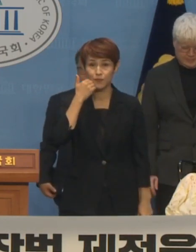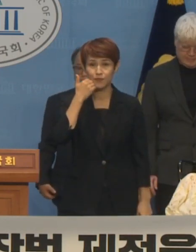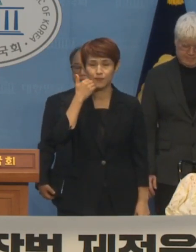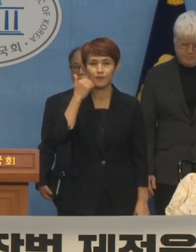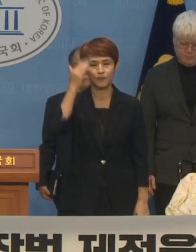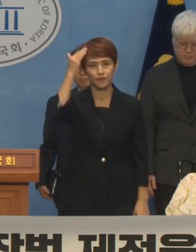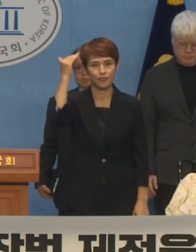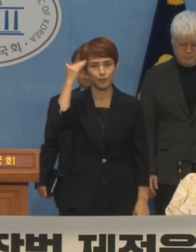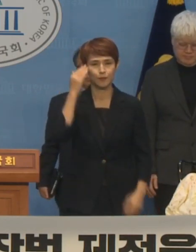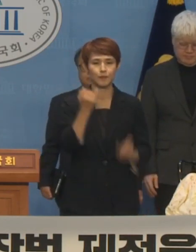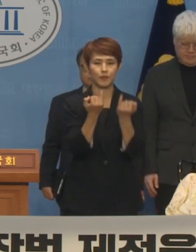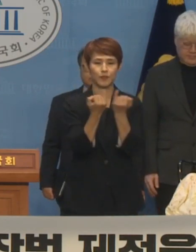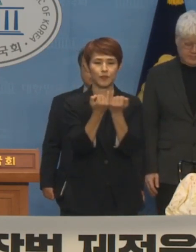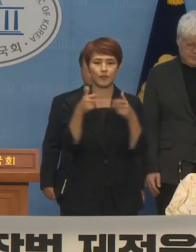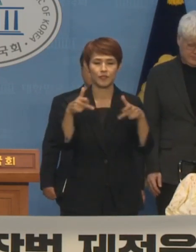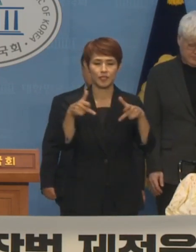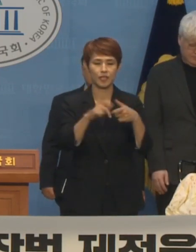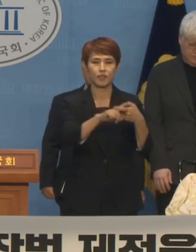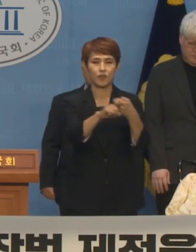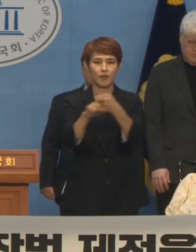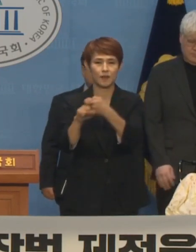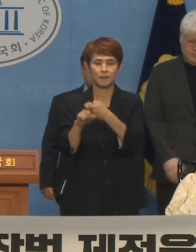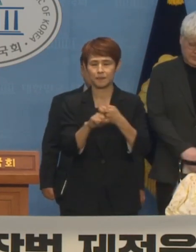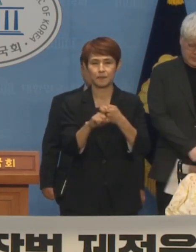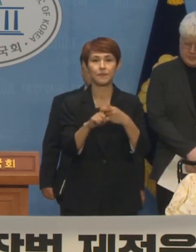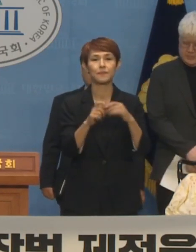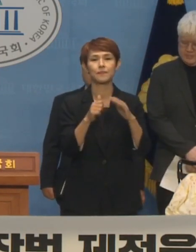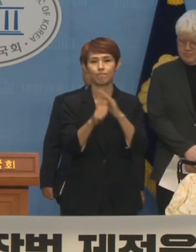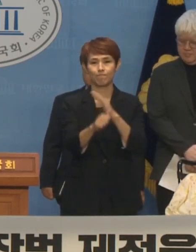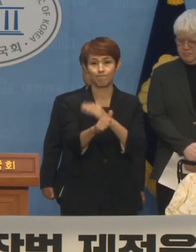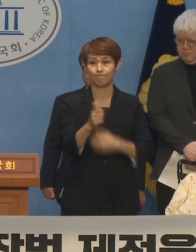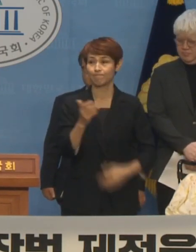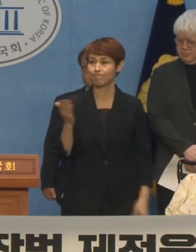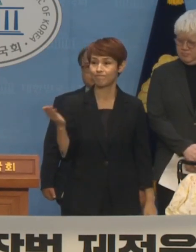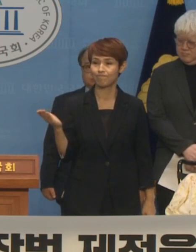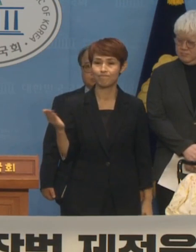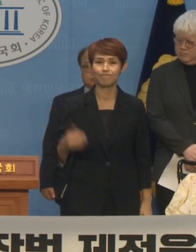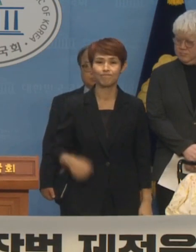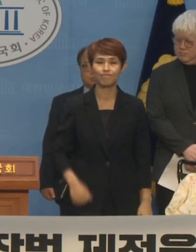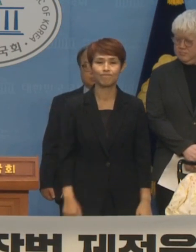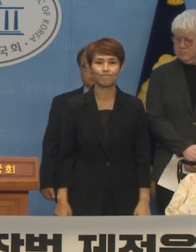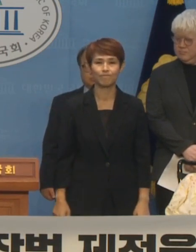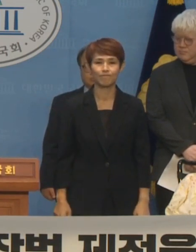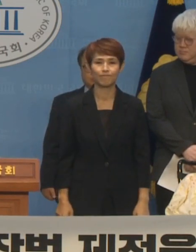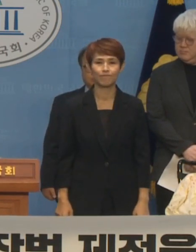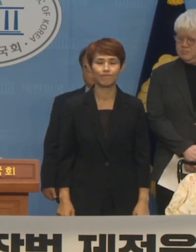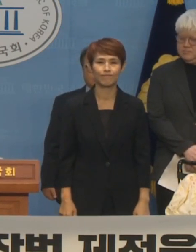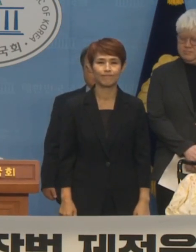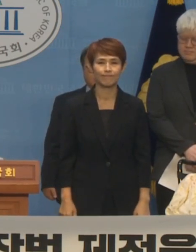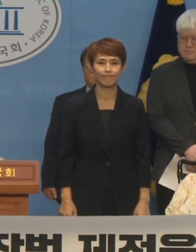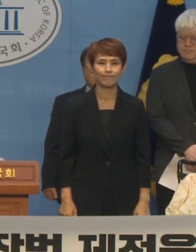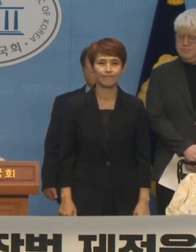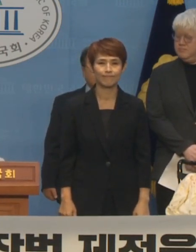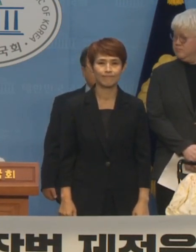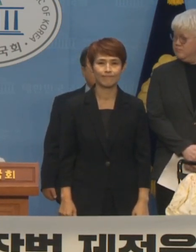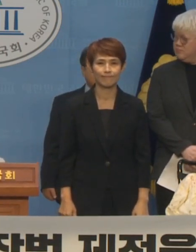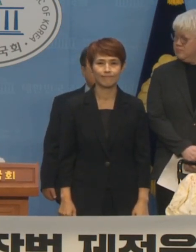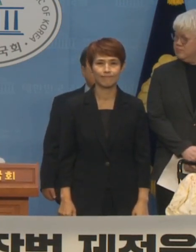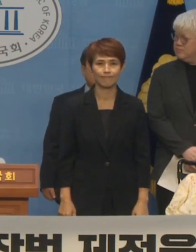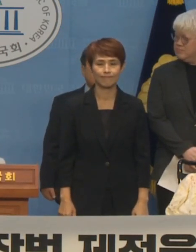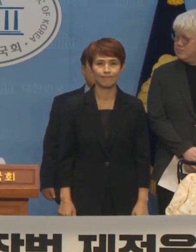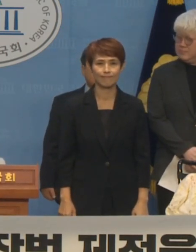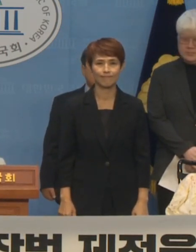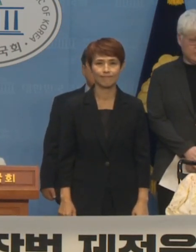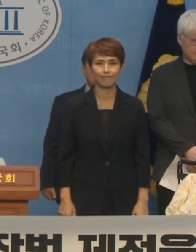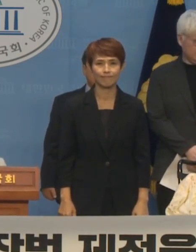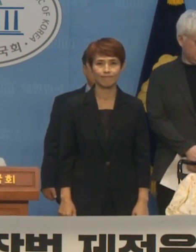한국여성장애인연합 문혜준 상임대표님의 발언이 있겠습니다. 단상을 정비한 동안 잠시만 기다려주시면 감사하겠습니다.